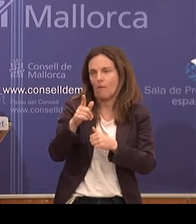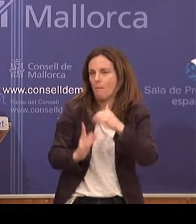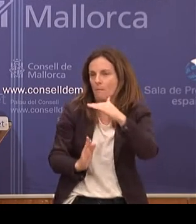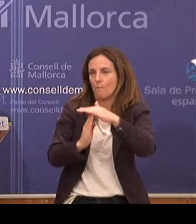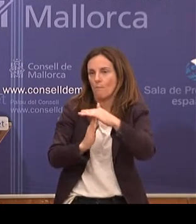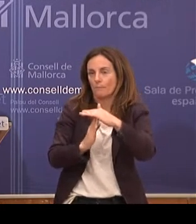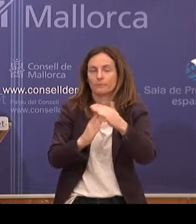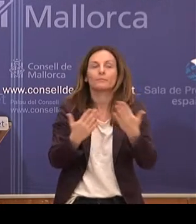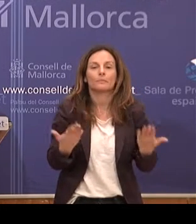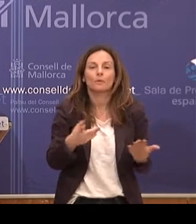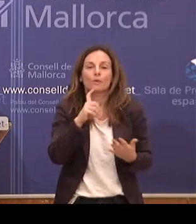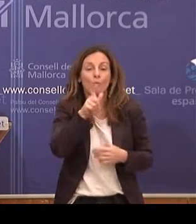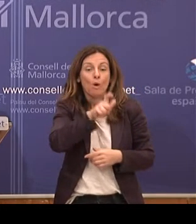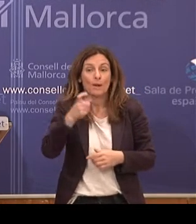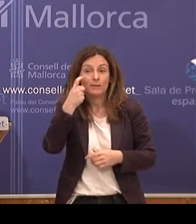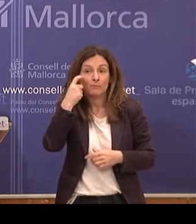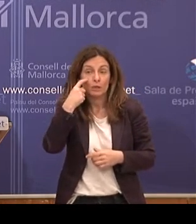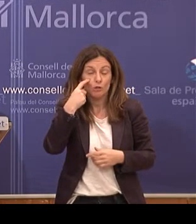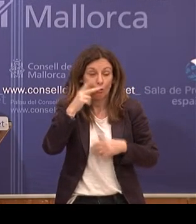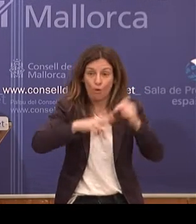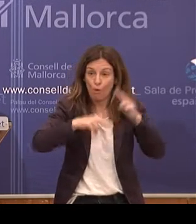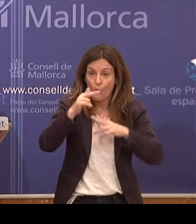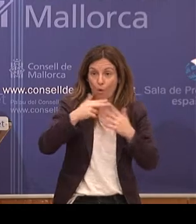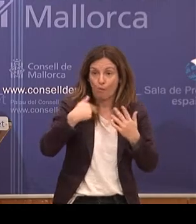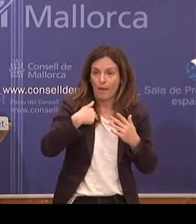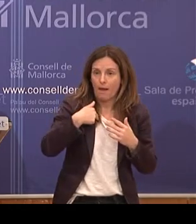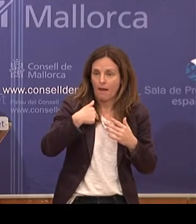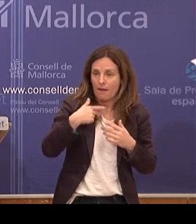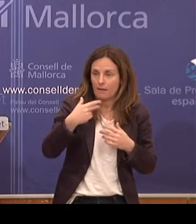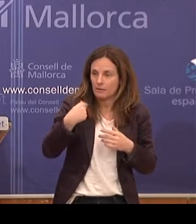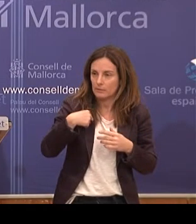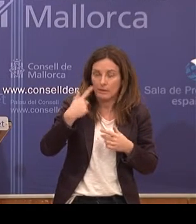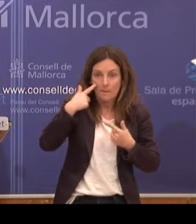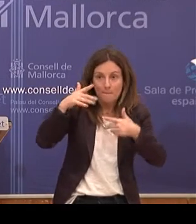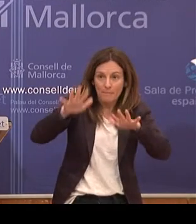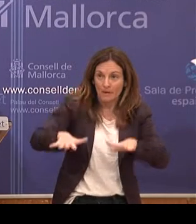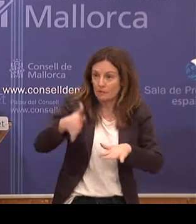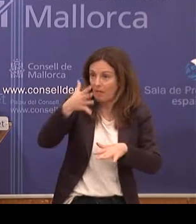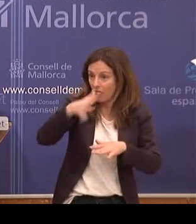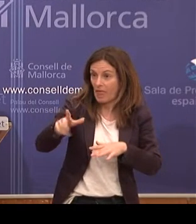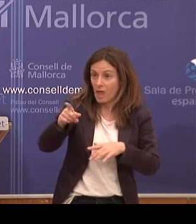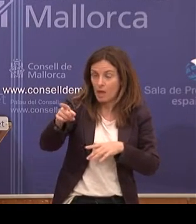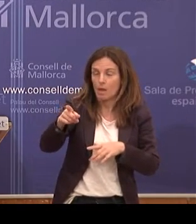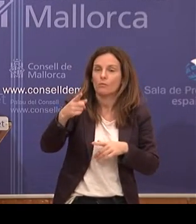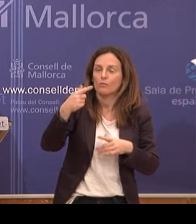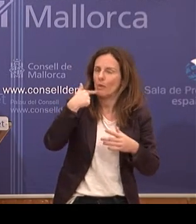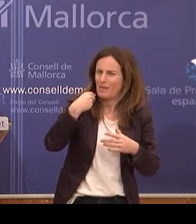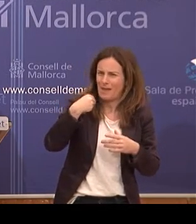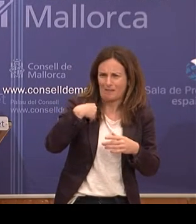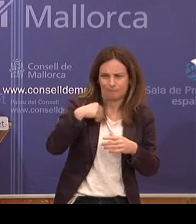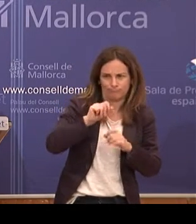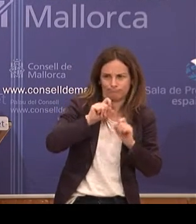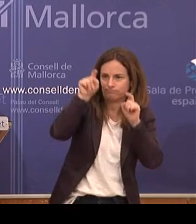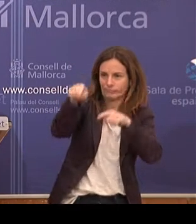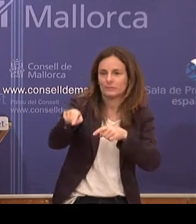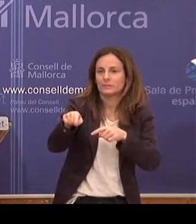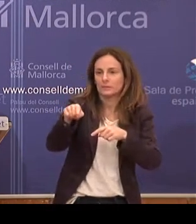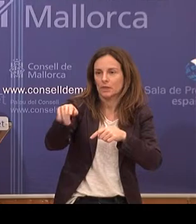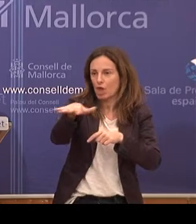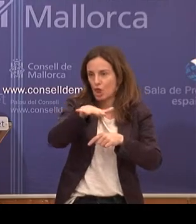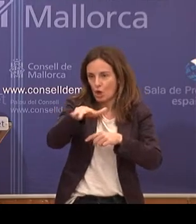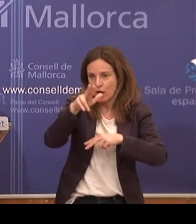realment la disciplina urbanística és verdaderament efectiva quan s'aconsegueix que les obres s